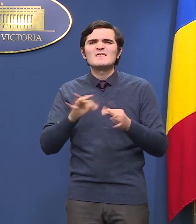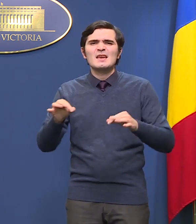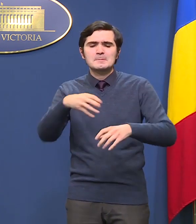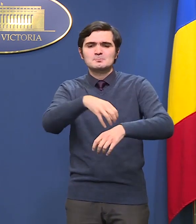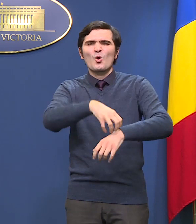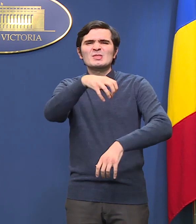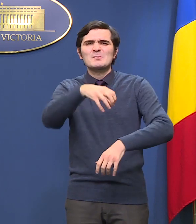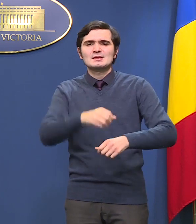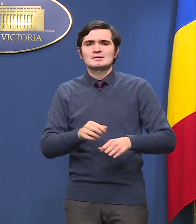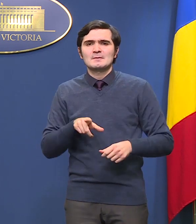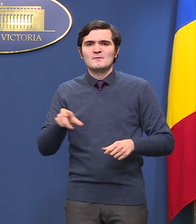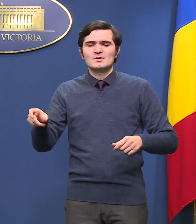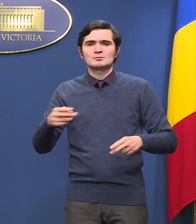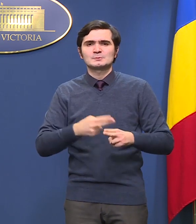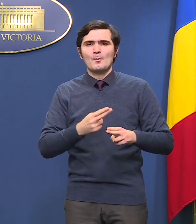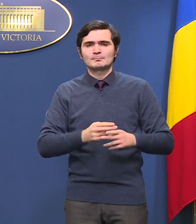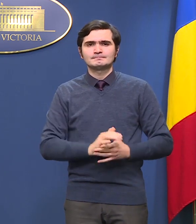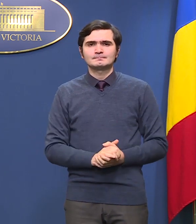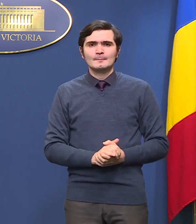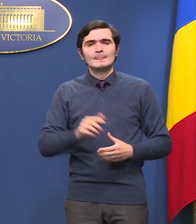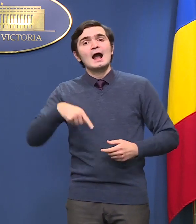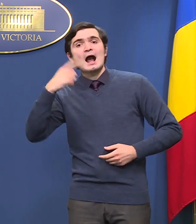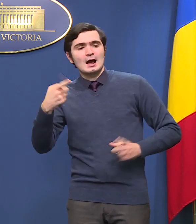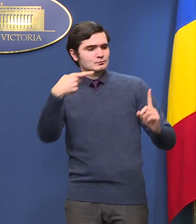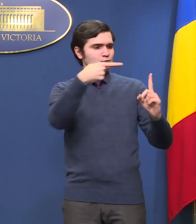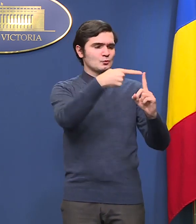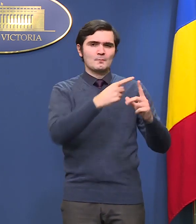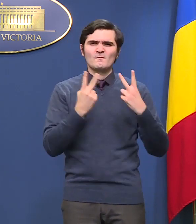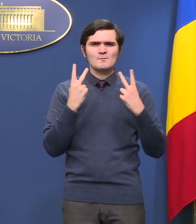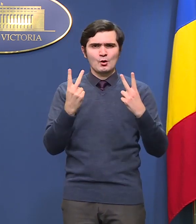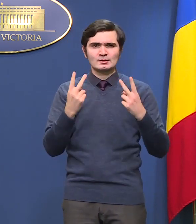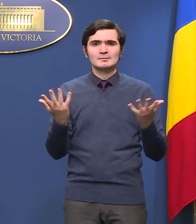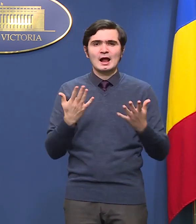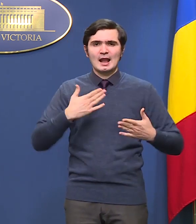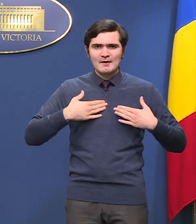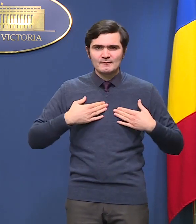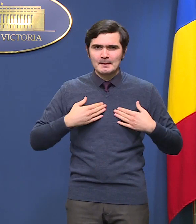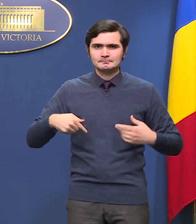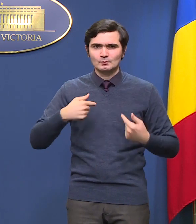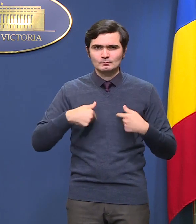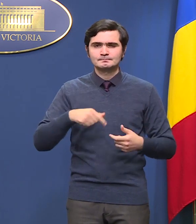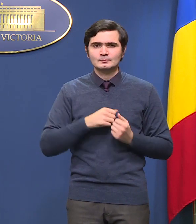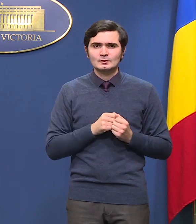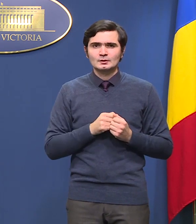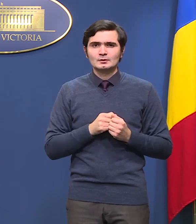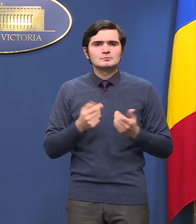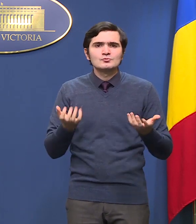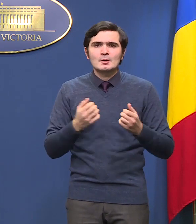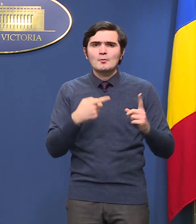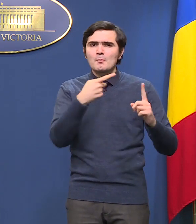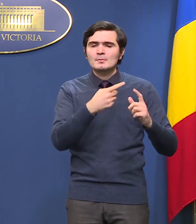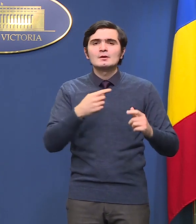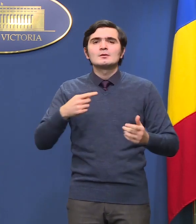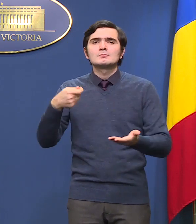contamineze cu acest virus. Un alt obiectiv important pe care îl avem este achiziția